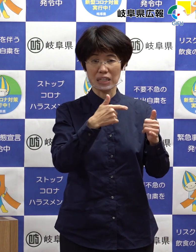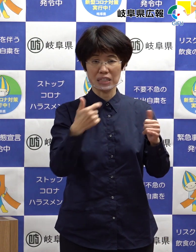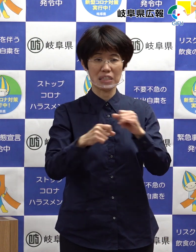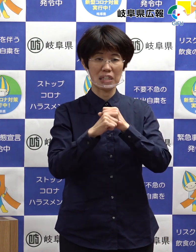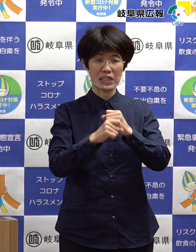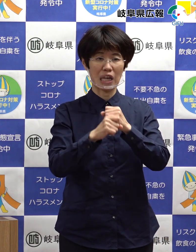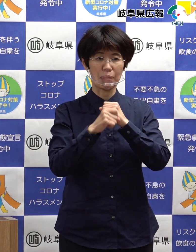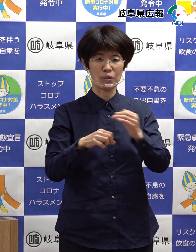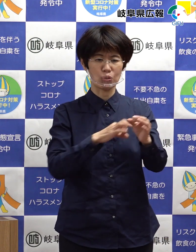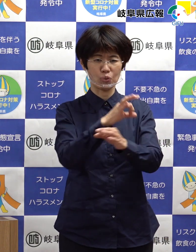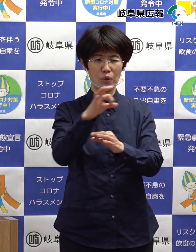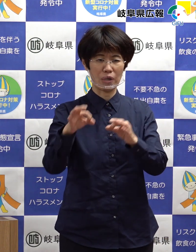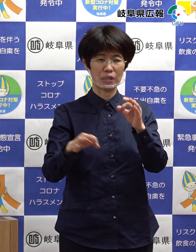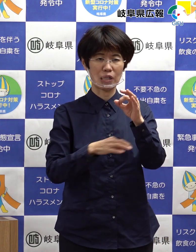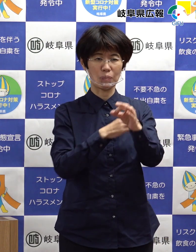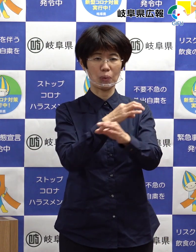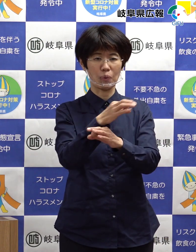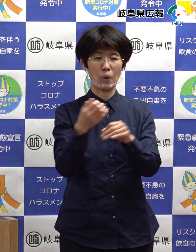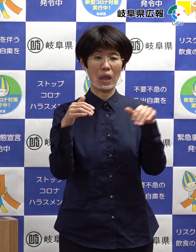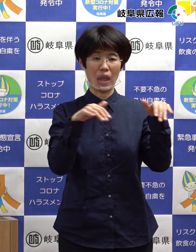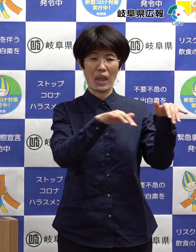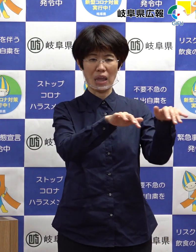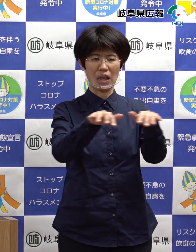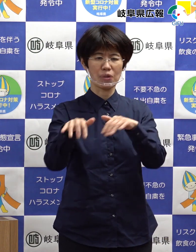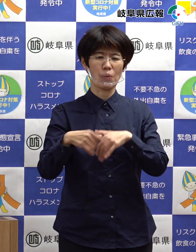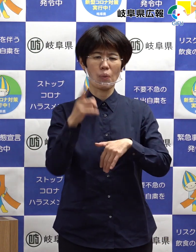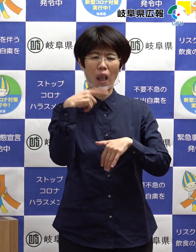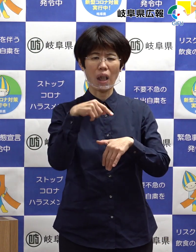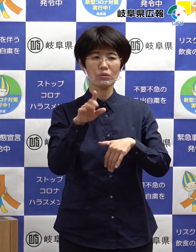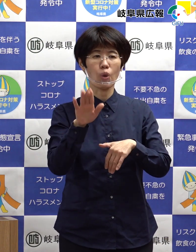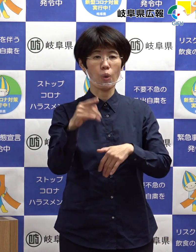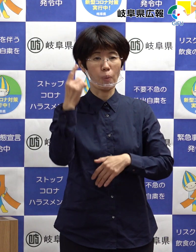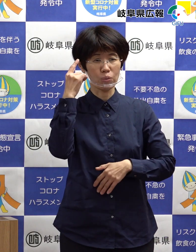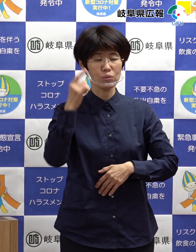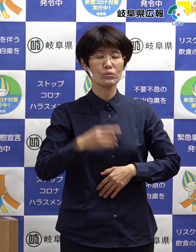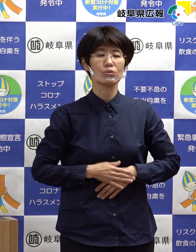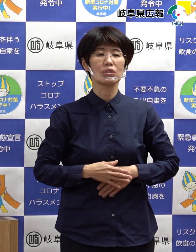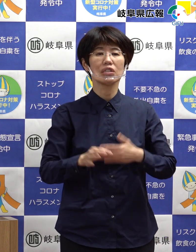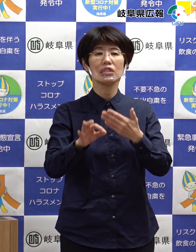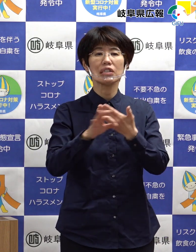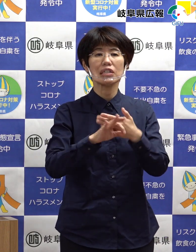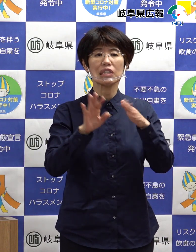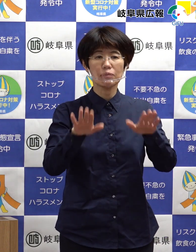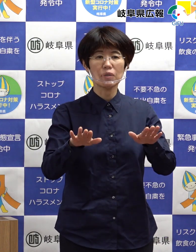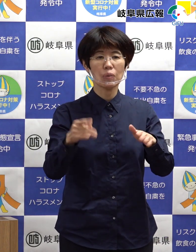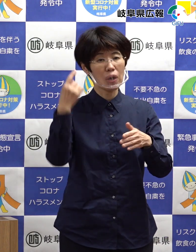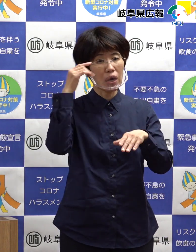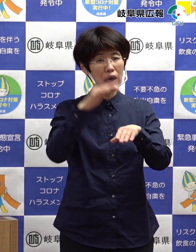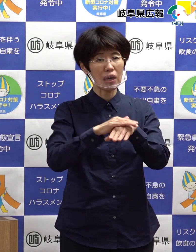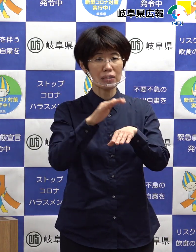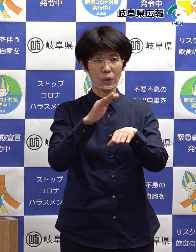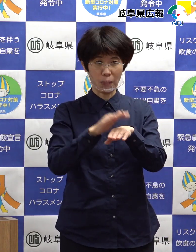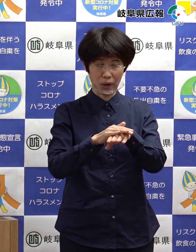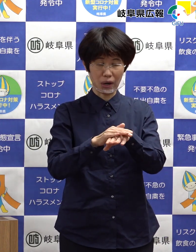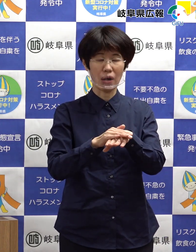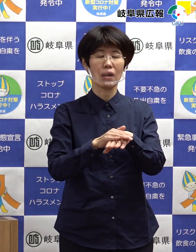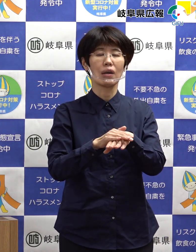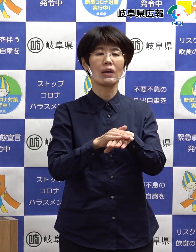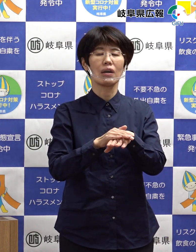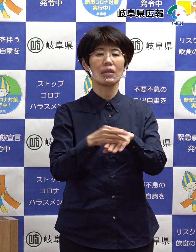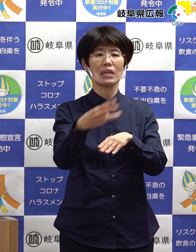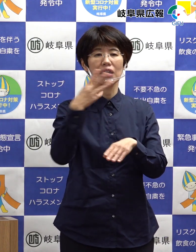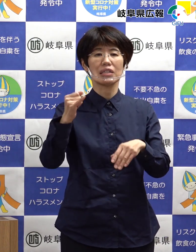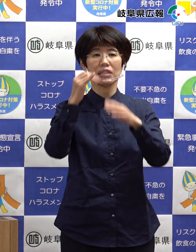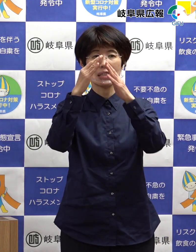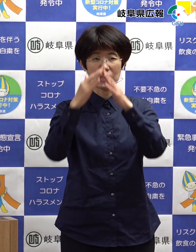松競馬の運営にも影響が出てくるのかなと思うんですけれども、一応今のご意向としては、第